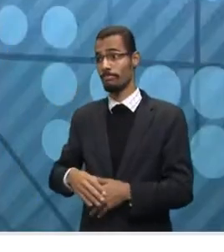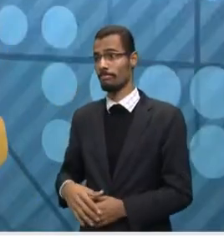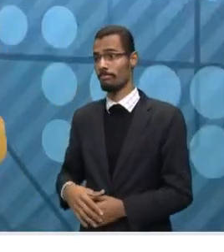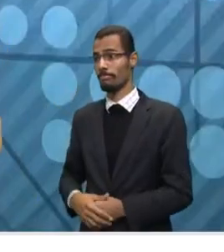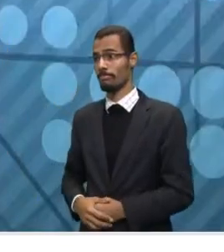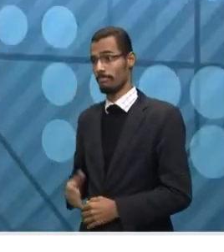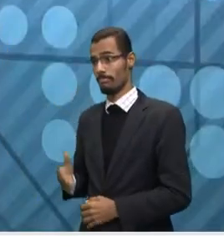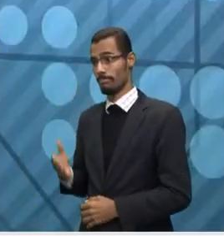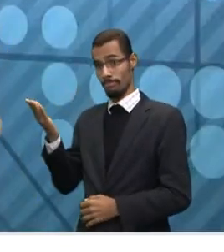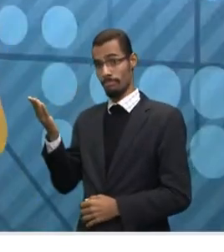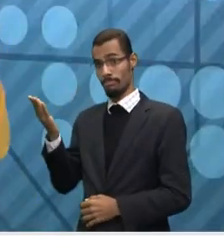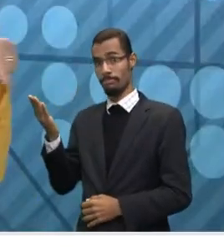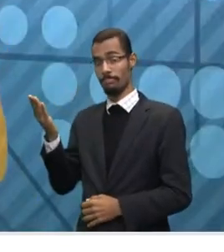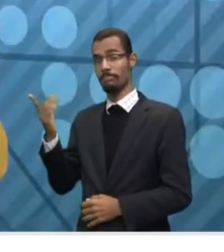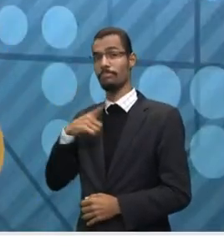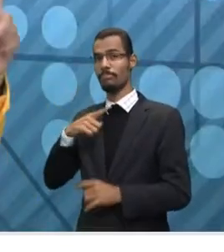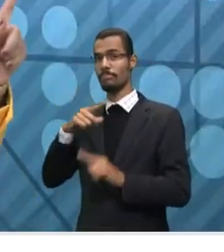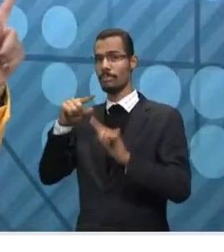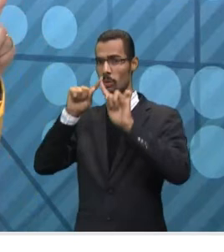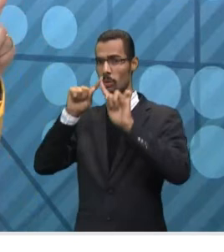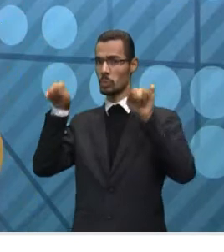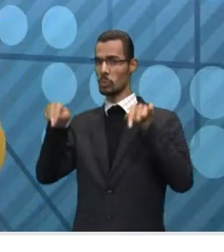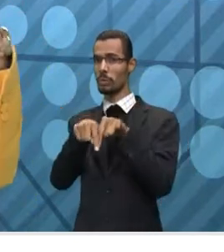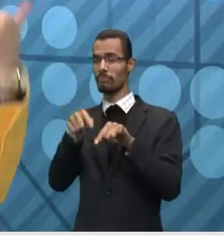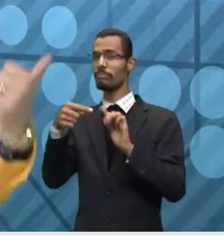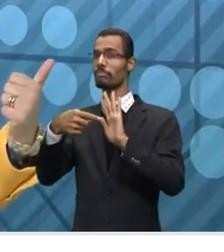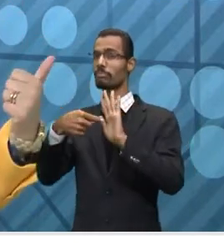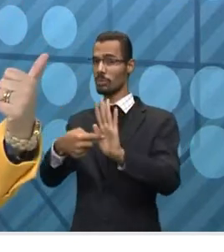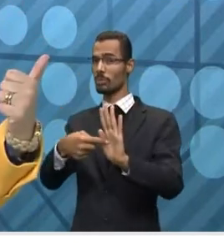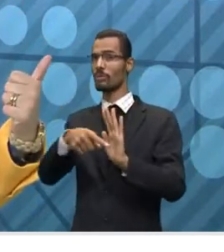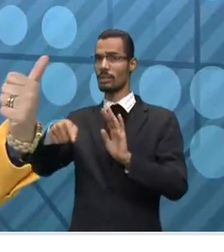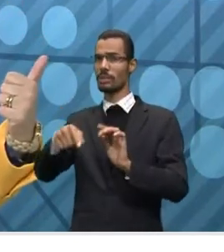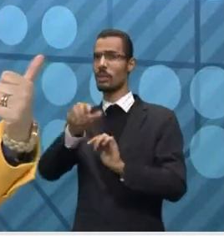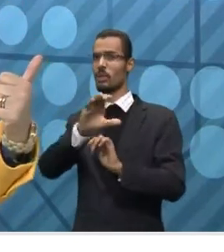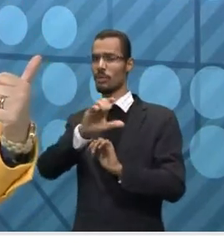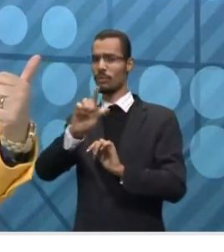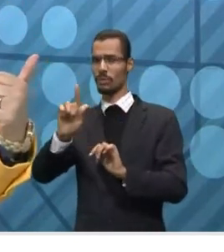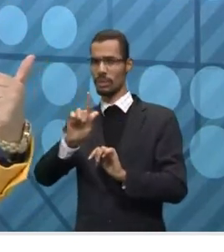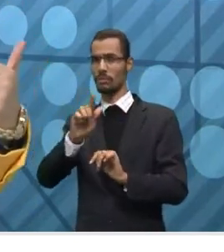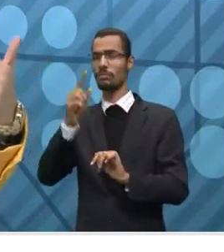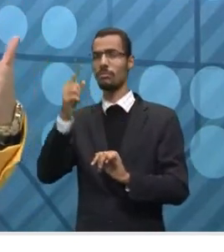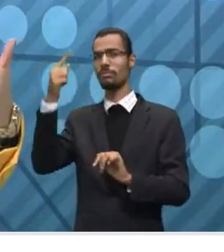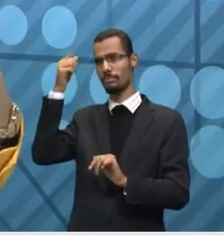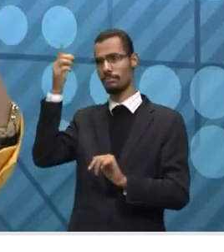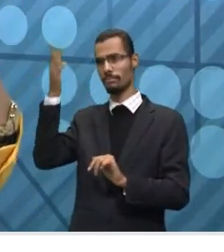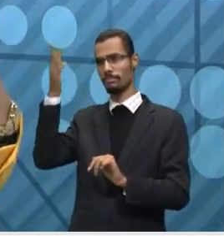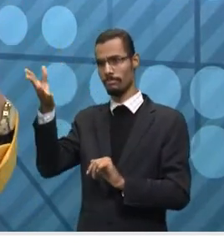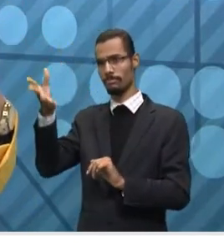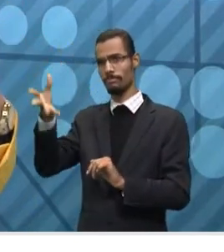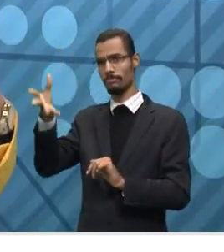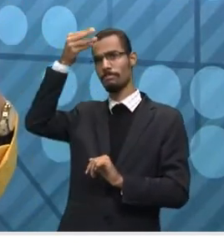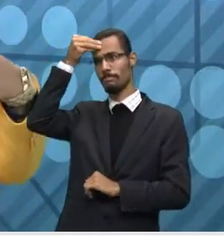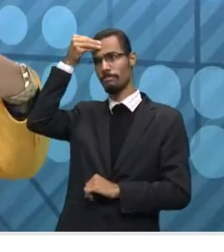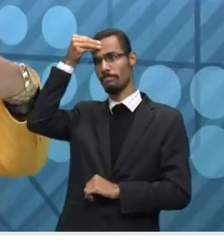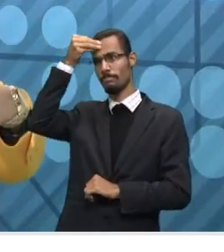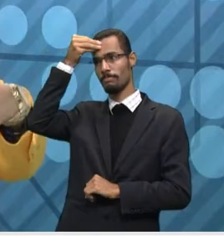mãos. Ela está naquele quadro que eu apresentei falando sobre a configuração de mãos. Então, decorar,